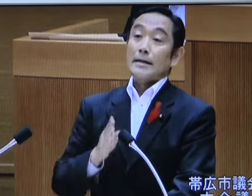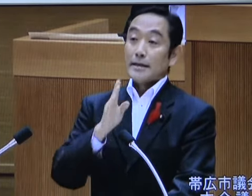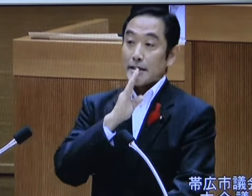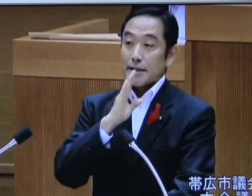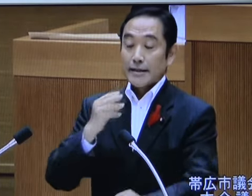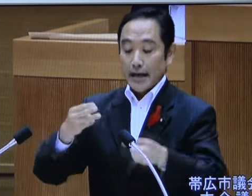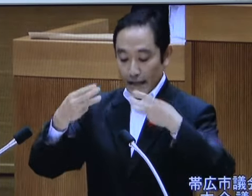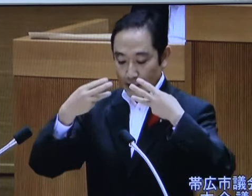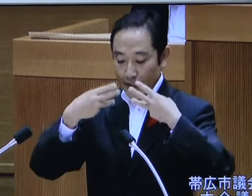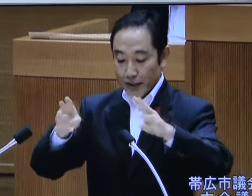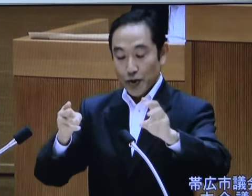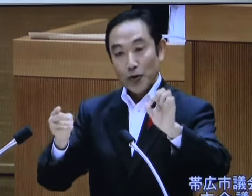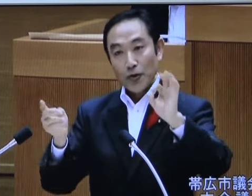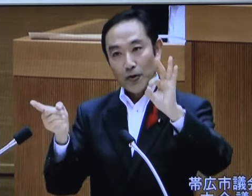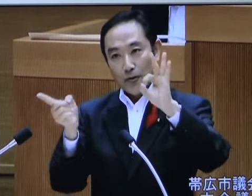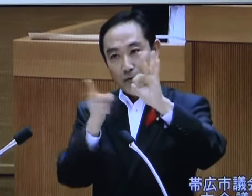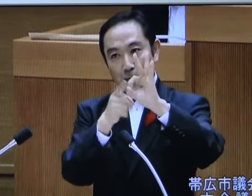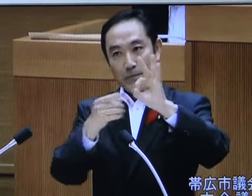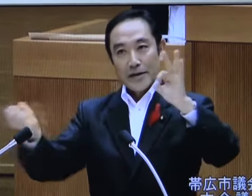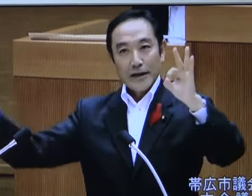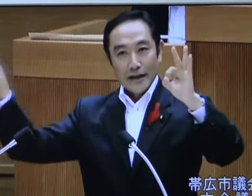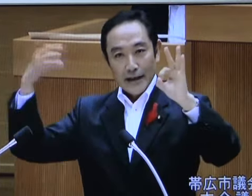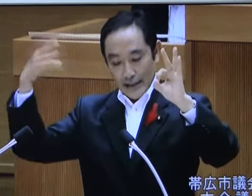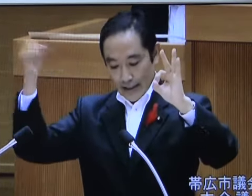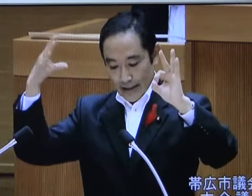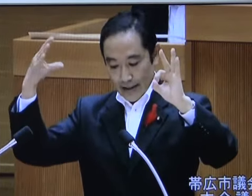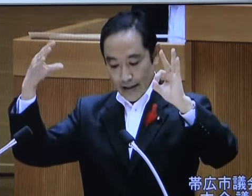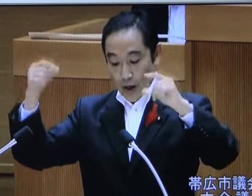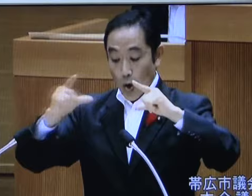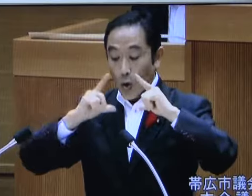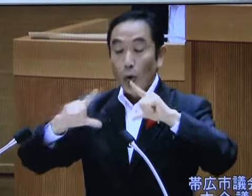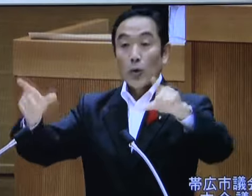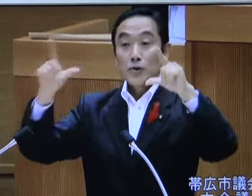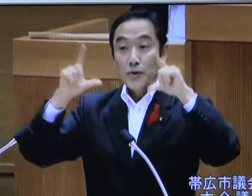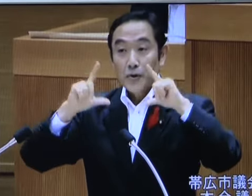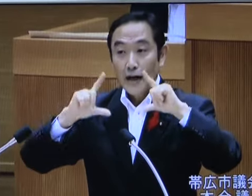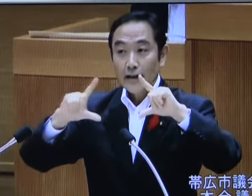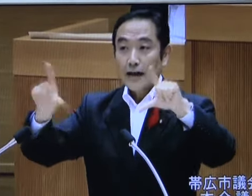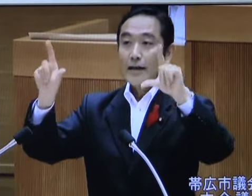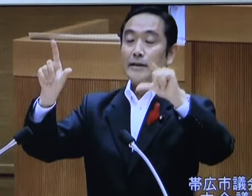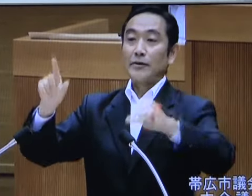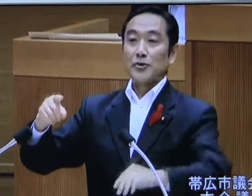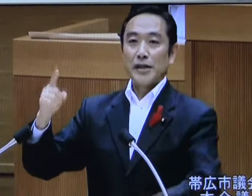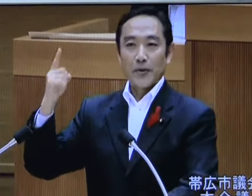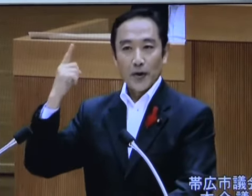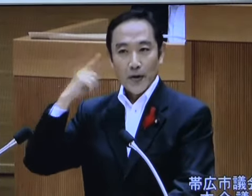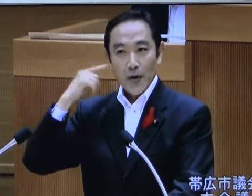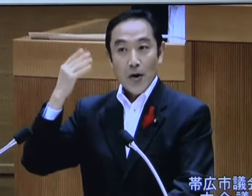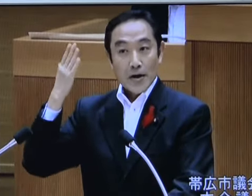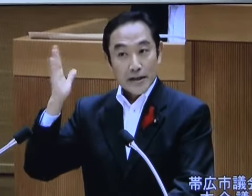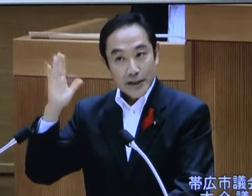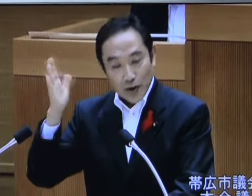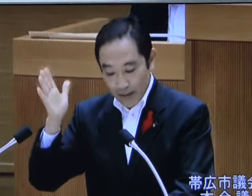実際に非常ベルが鳴り放送が流れたとしても聞こえ